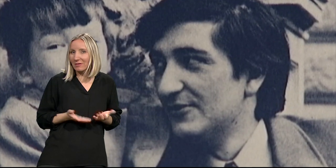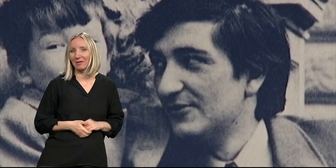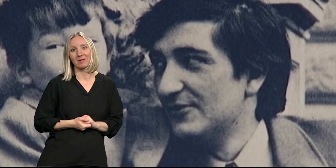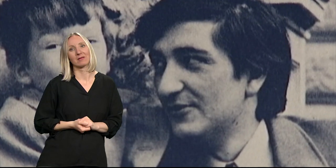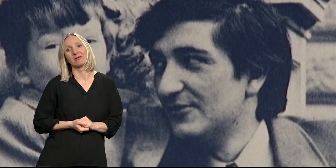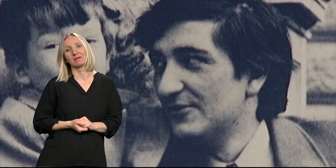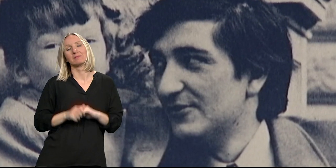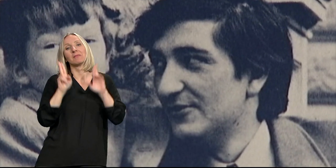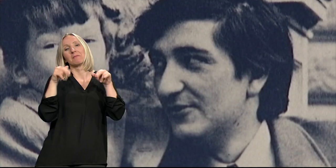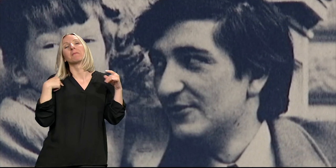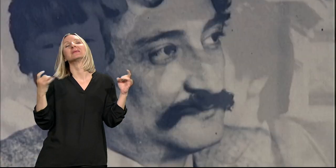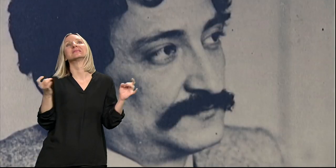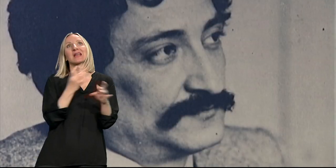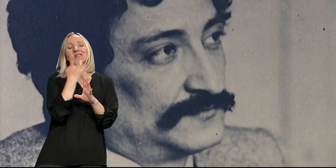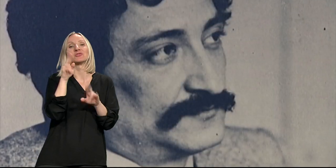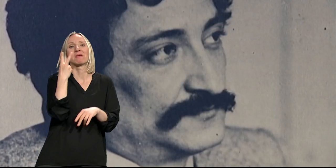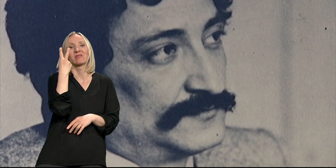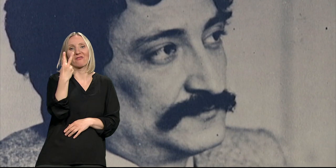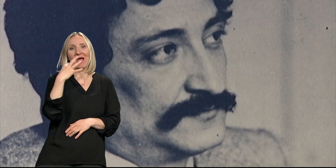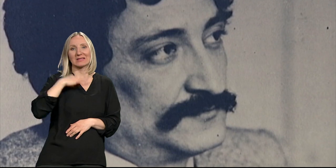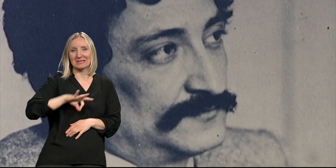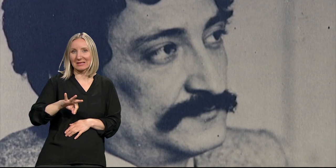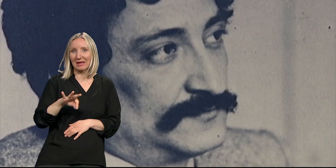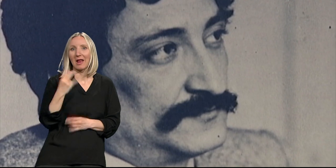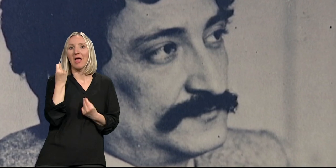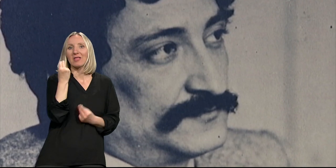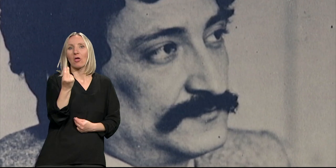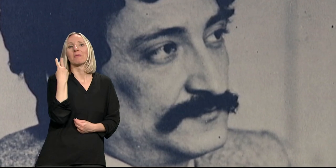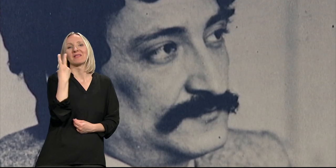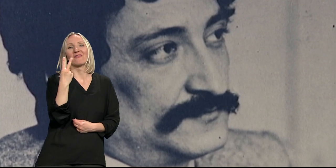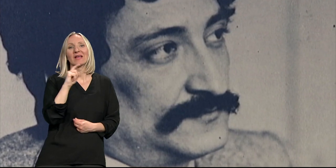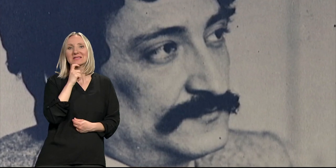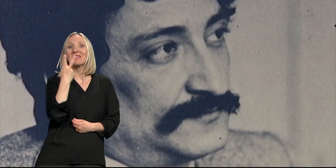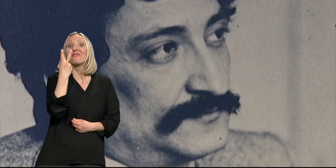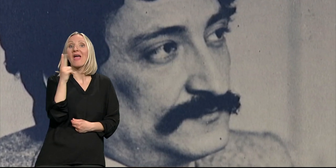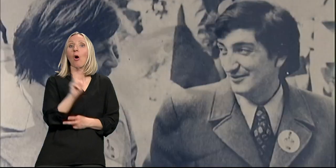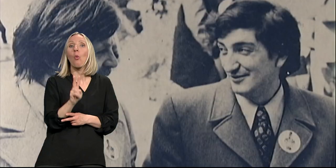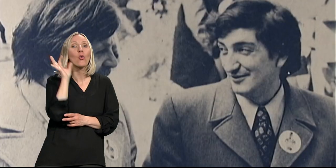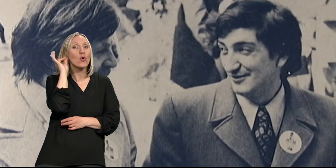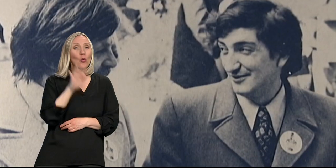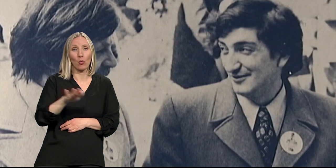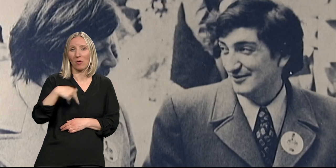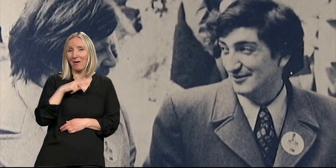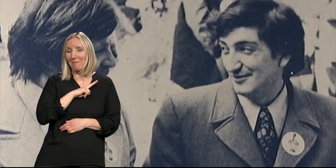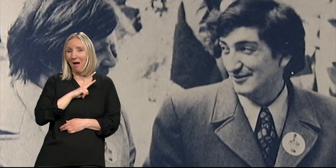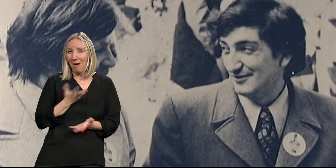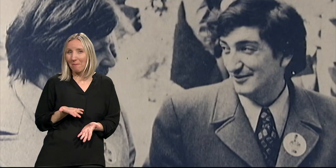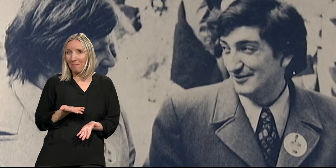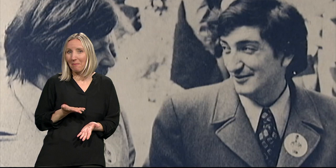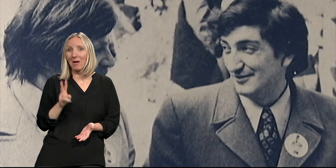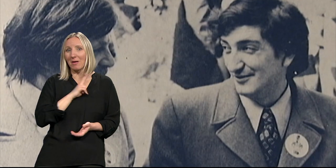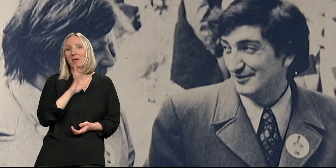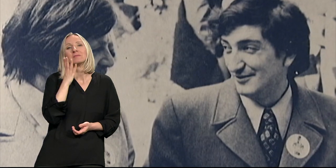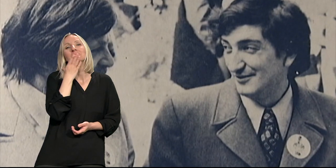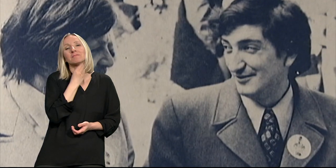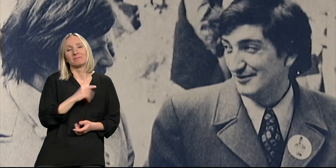Imam sreću, imam dva sina, dve dobrostaje, imam dve unuke. Imam još živih, divnih